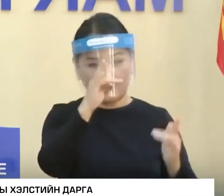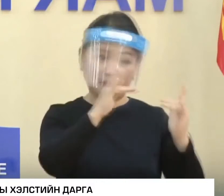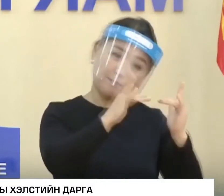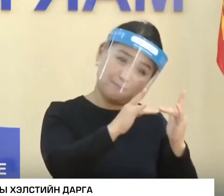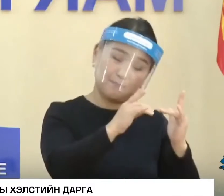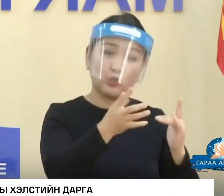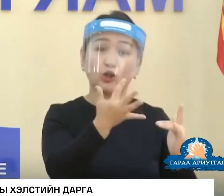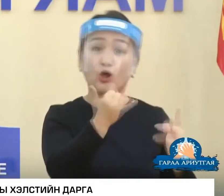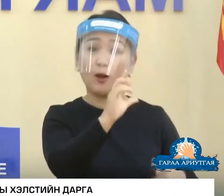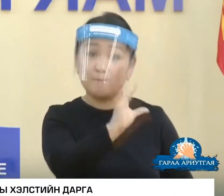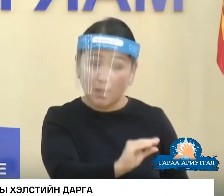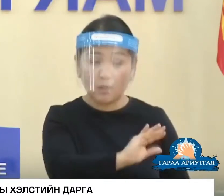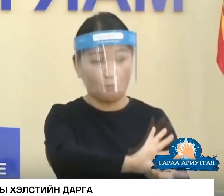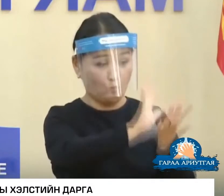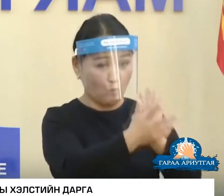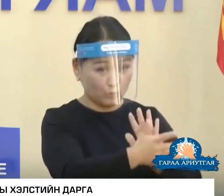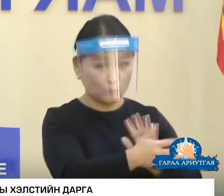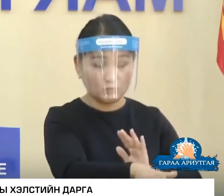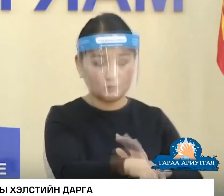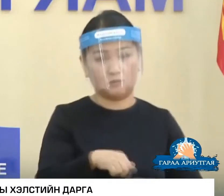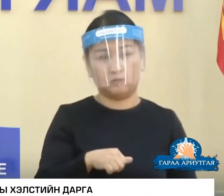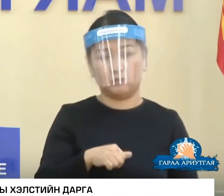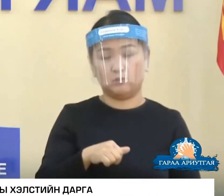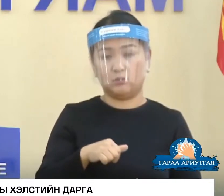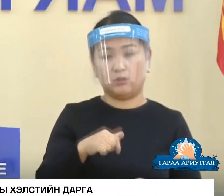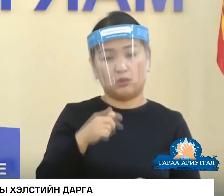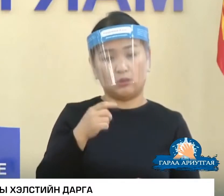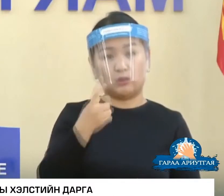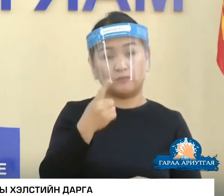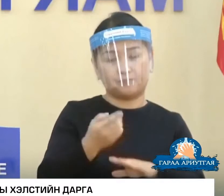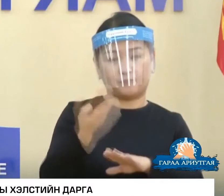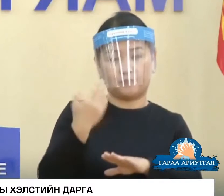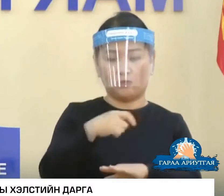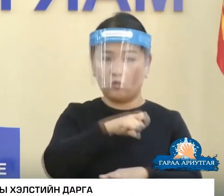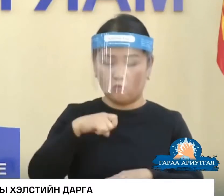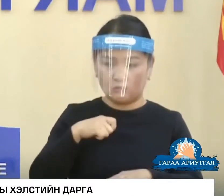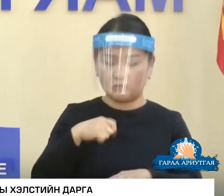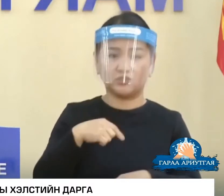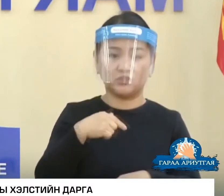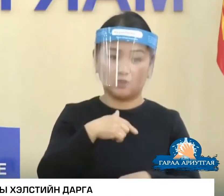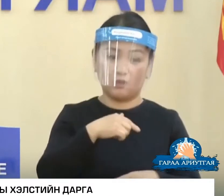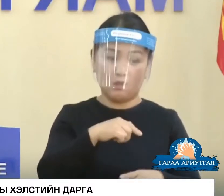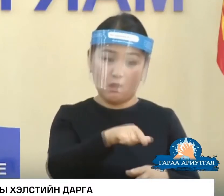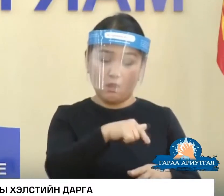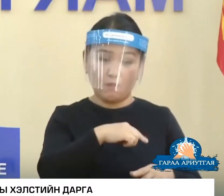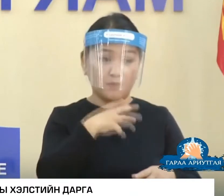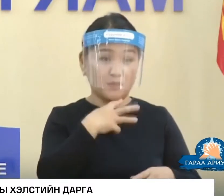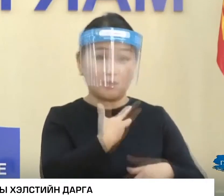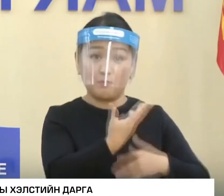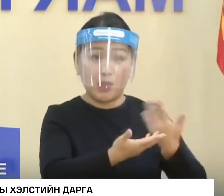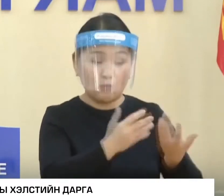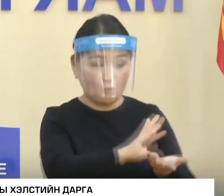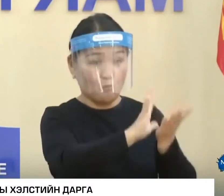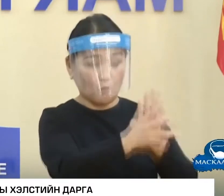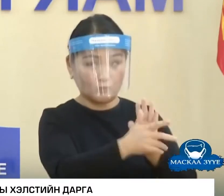Арийхэн таваас долу хонгэн дараа энэх өмөөсөл ямар нэгэн эрхэдэн ялангүйад зөргсөлэцэн өвэршэлдөөдөөл